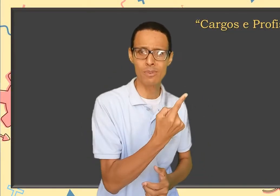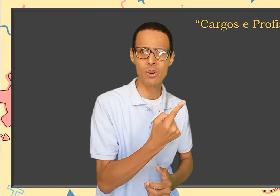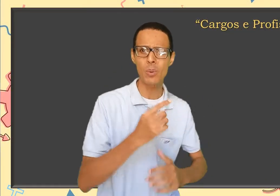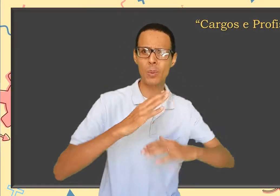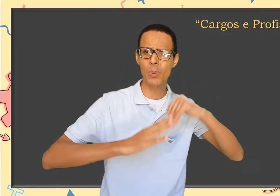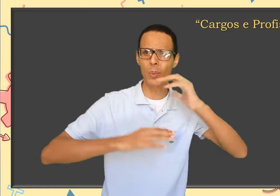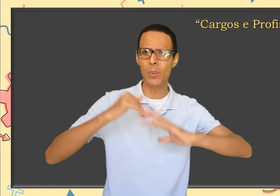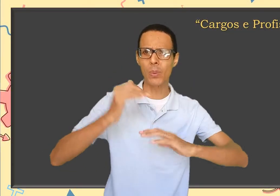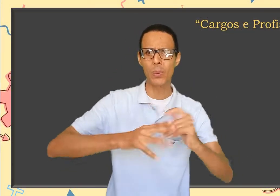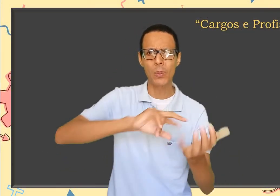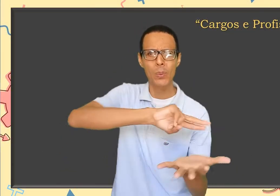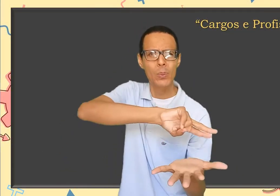Viram quantas mais?